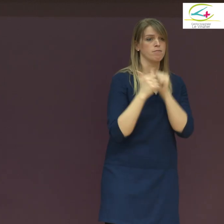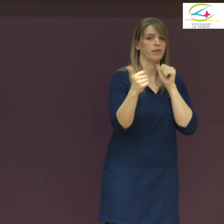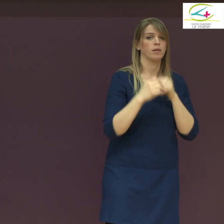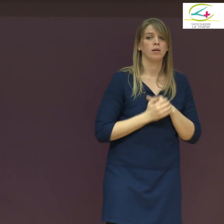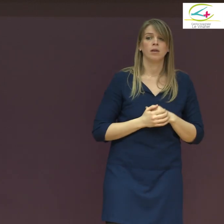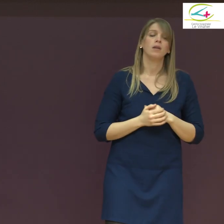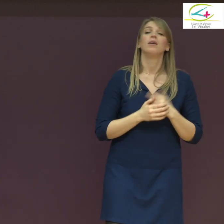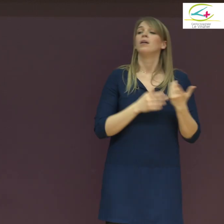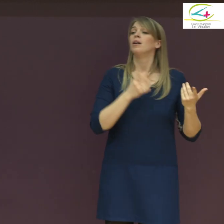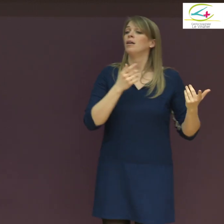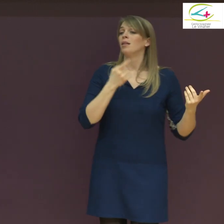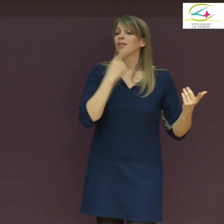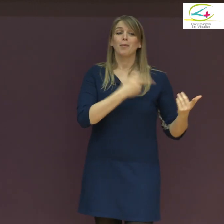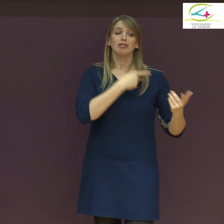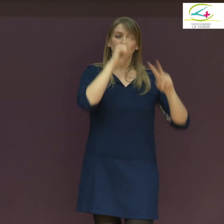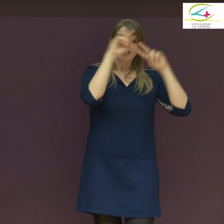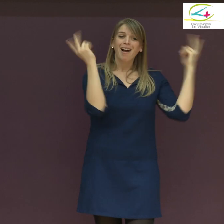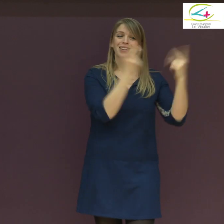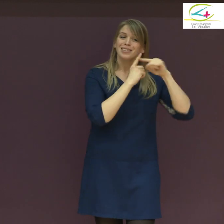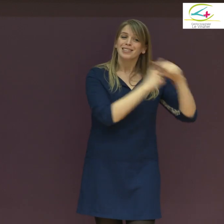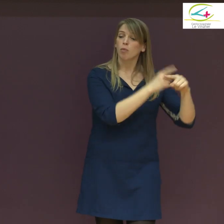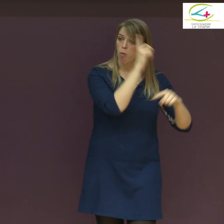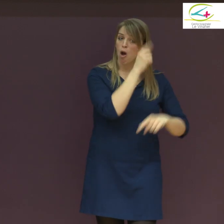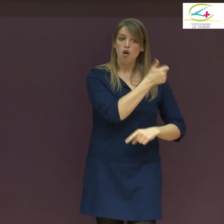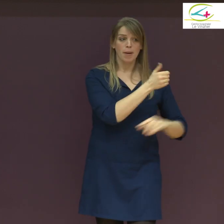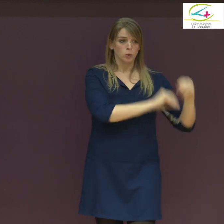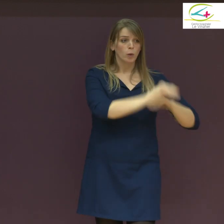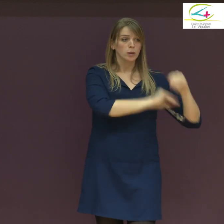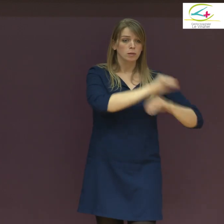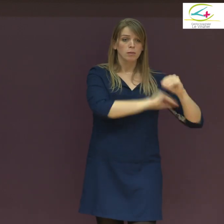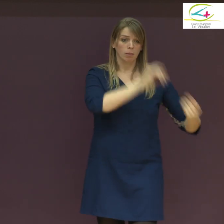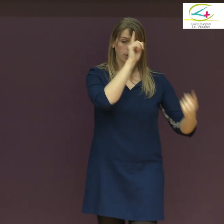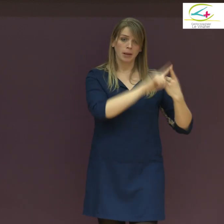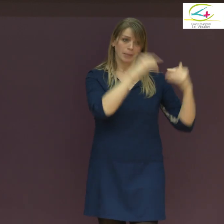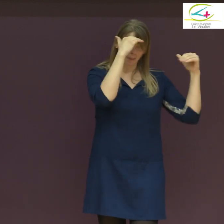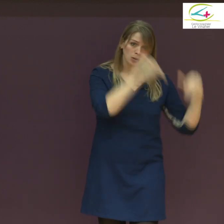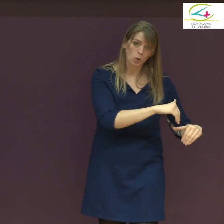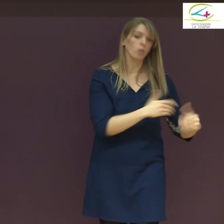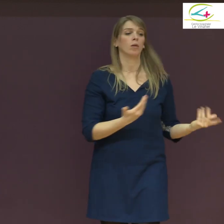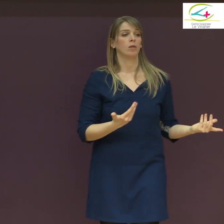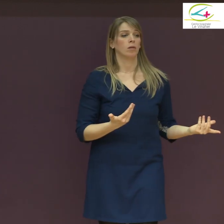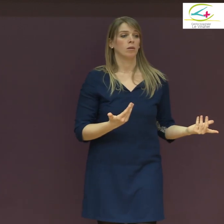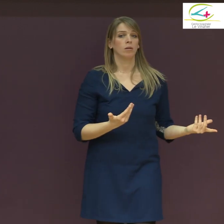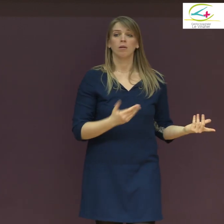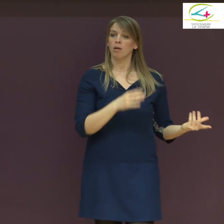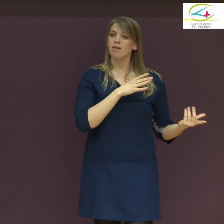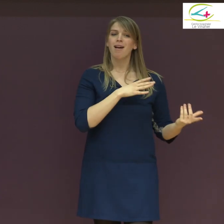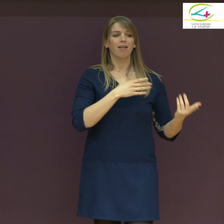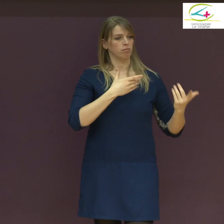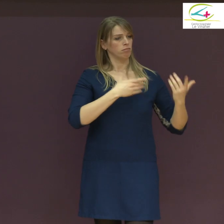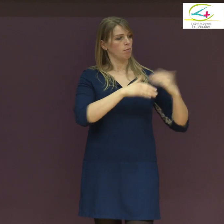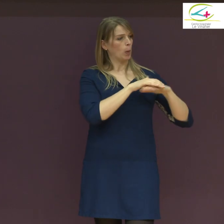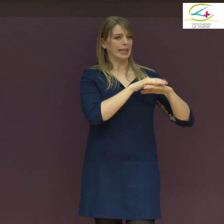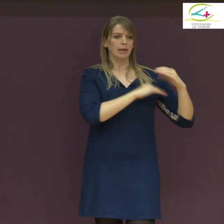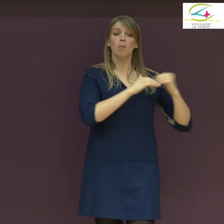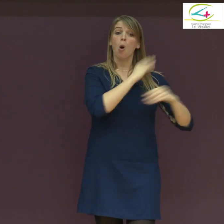les généralistes? Parce que c'est les généralistes qui traitent le plus de dépression. Et dans les programmes qui ont fait la preuve de leur efficacité en prévention du suicide